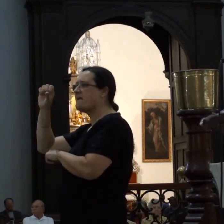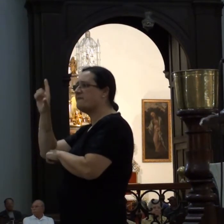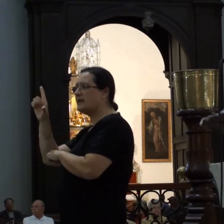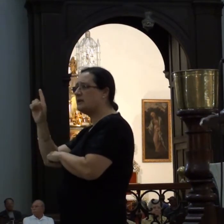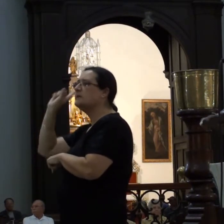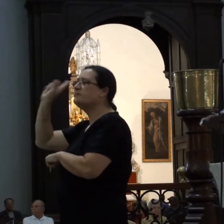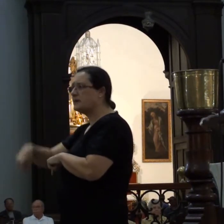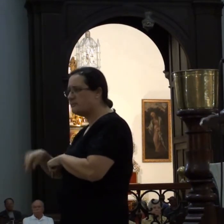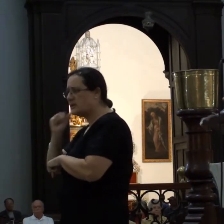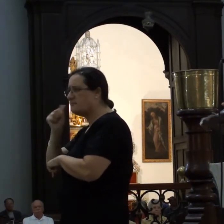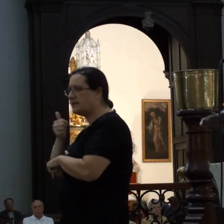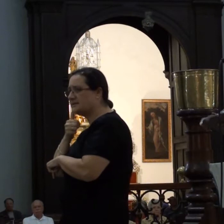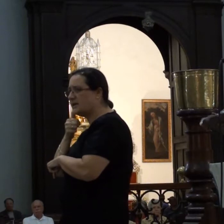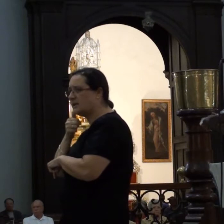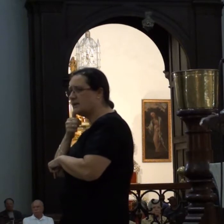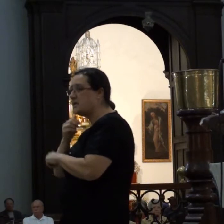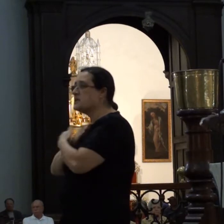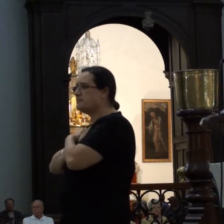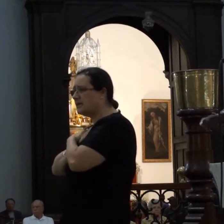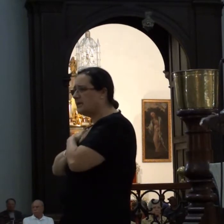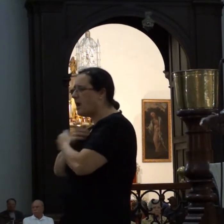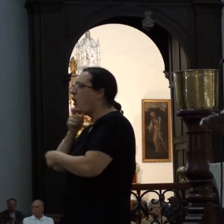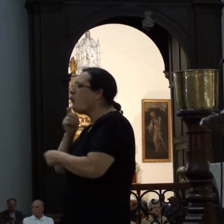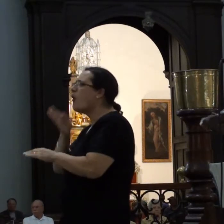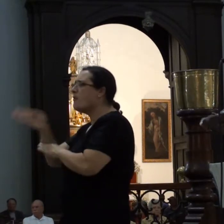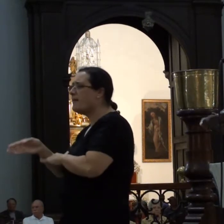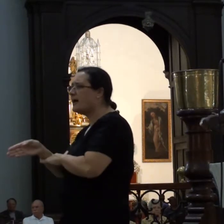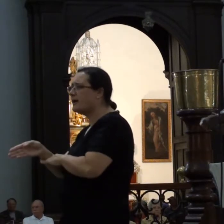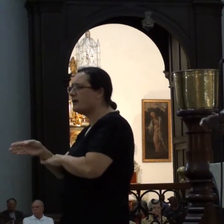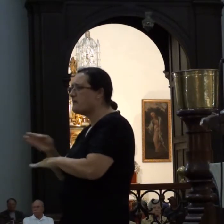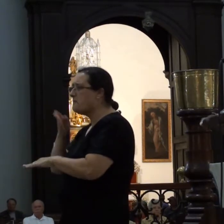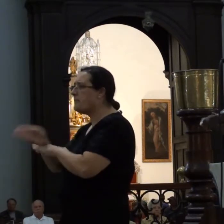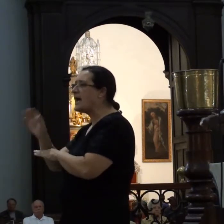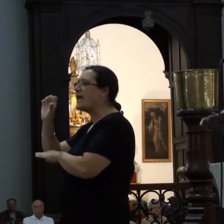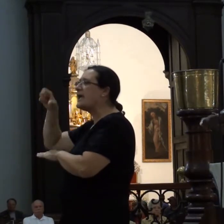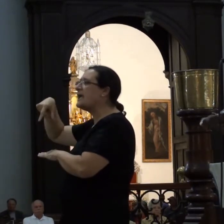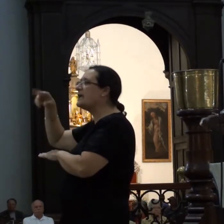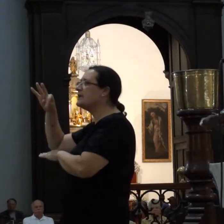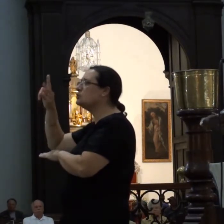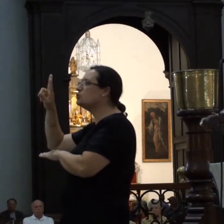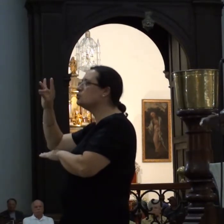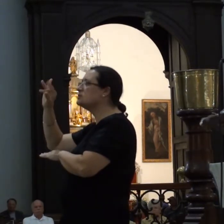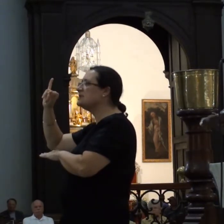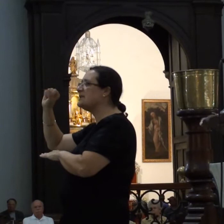está y va haciendo el camino como va María entusiasmada porque